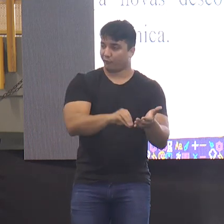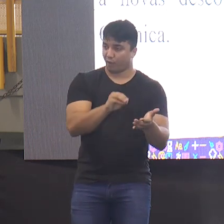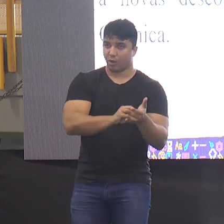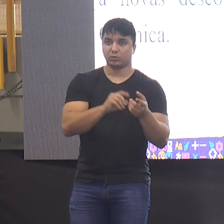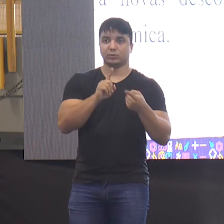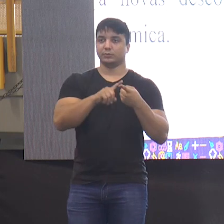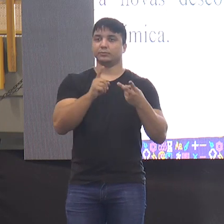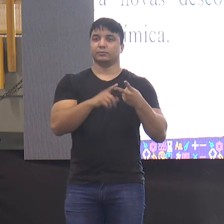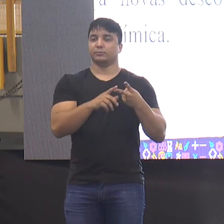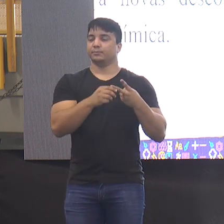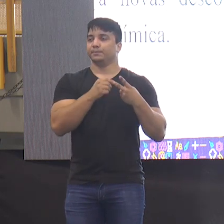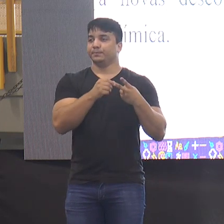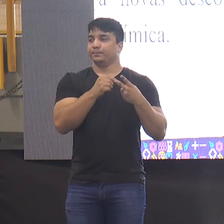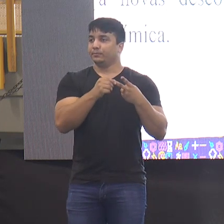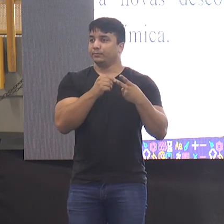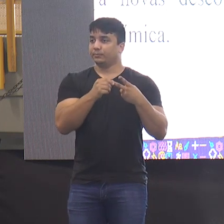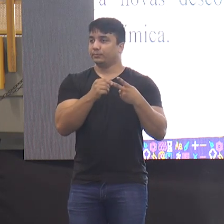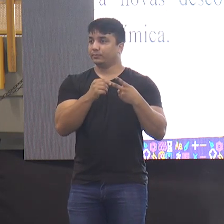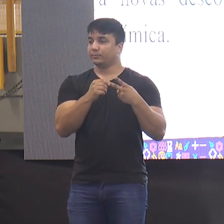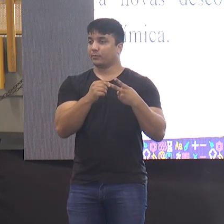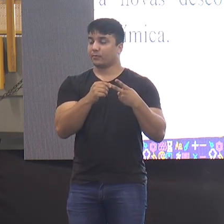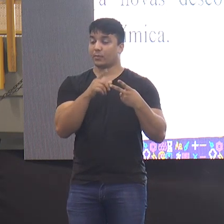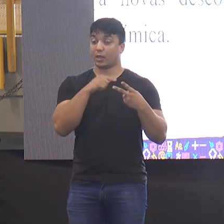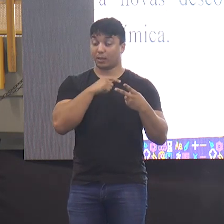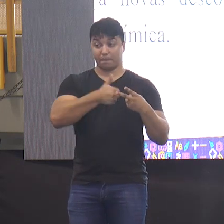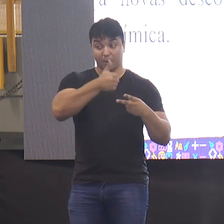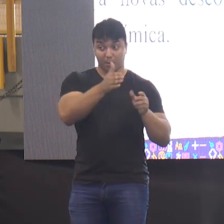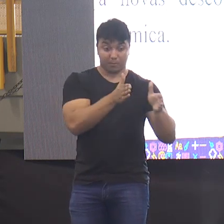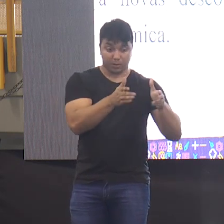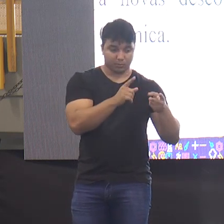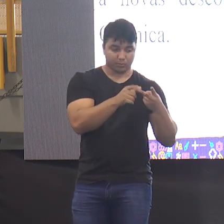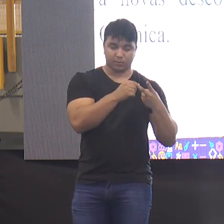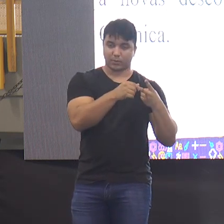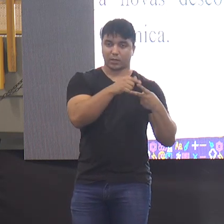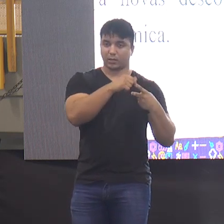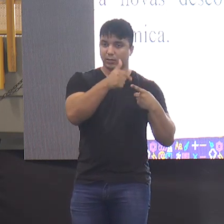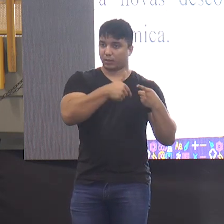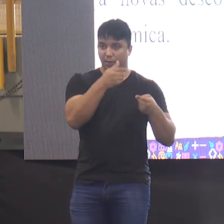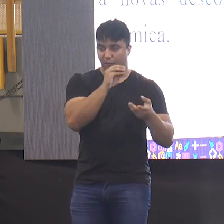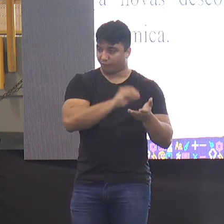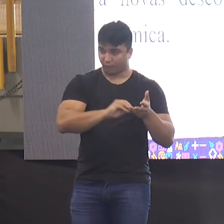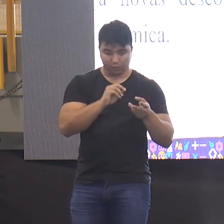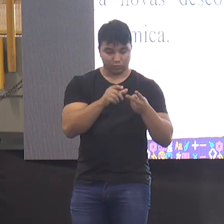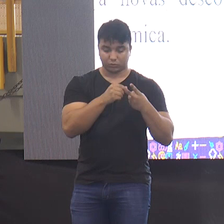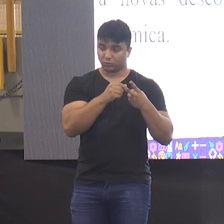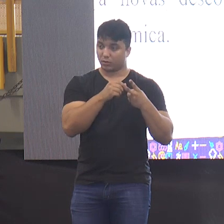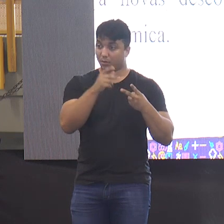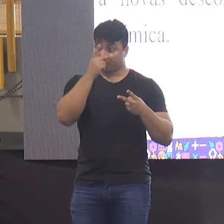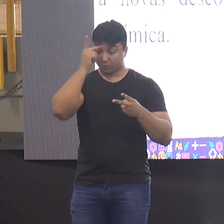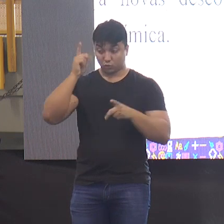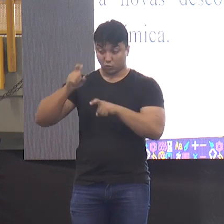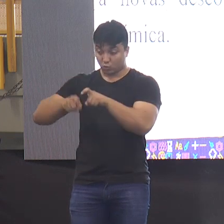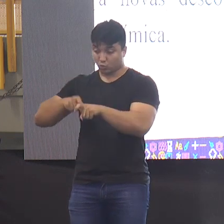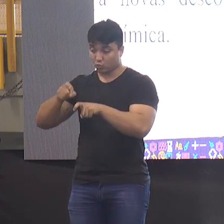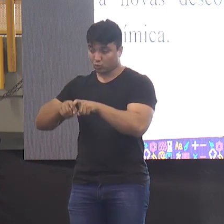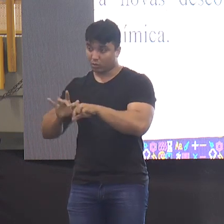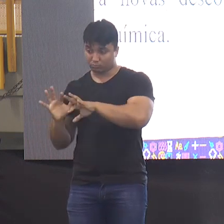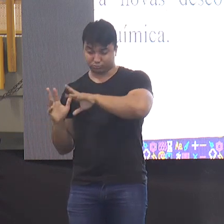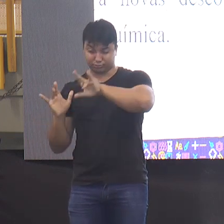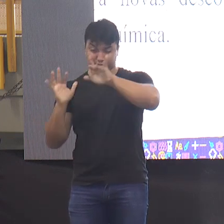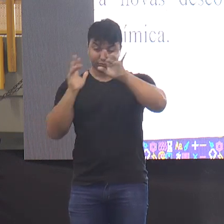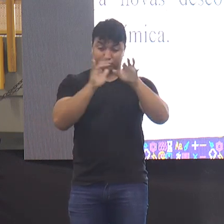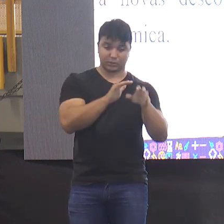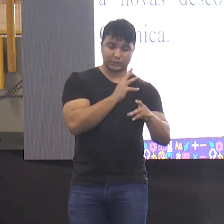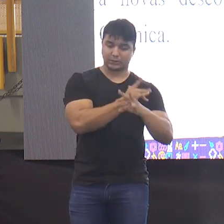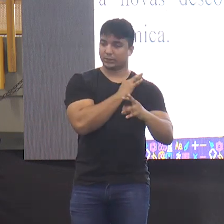ela gerou, num primeiro momento, ela gerou desemprego, ela gerou êxodo rural, as pessoas